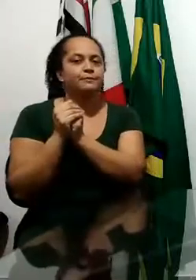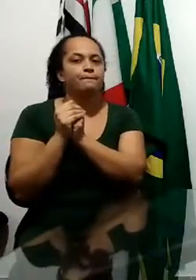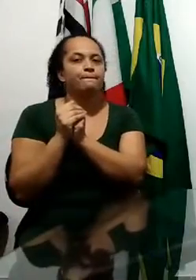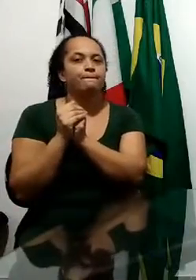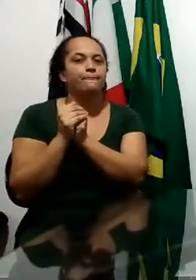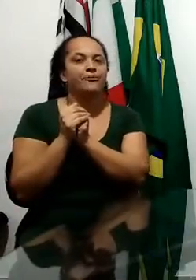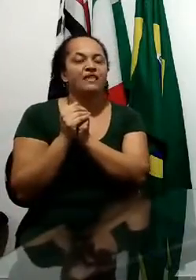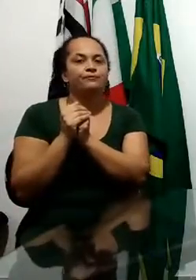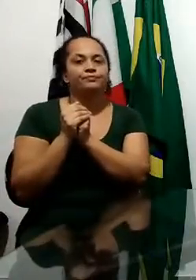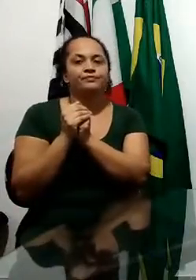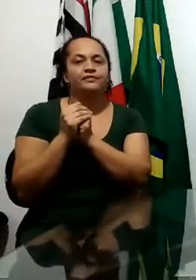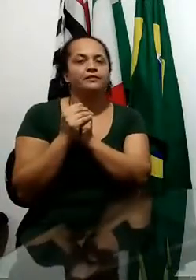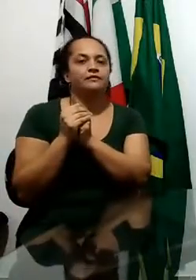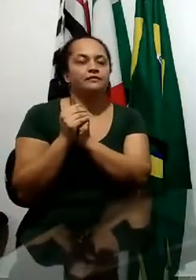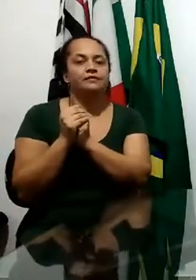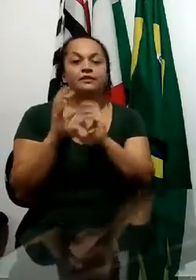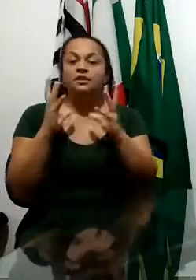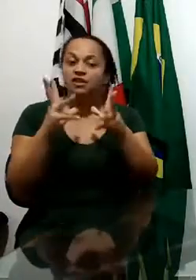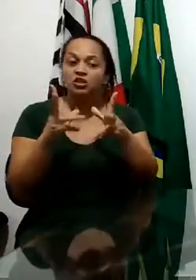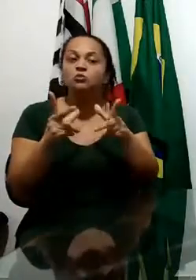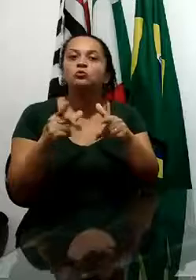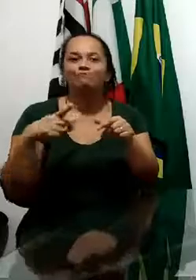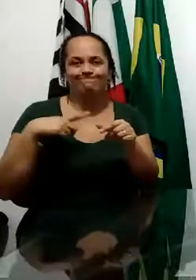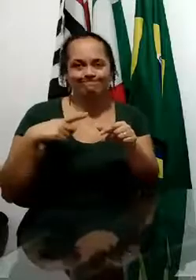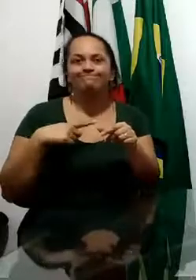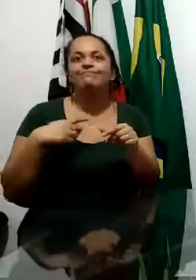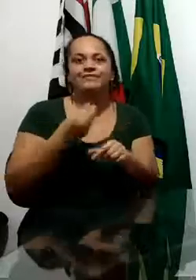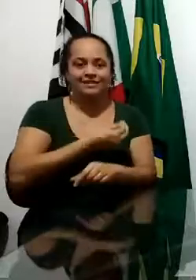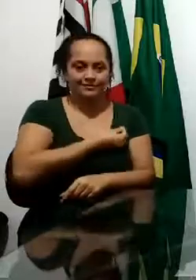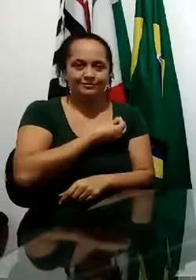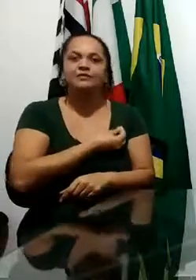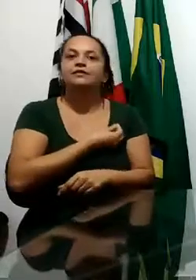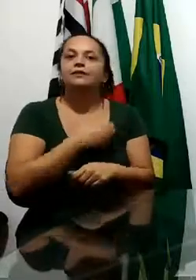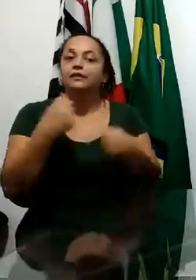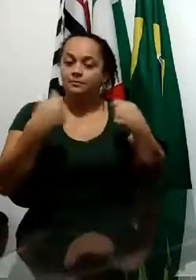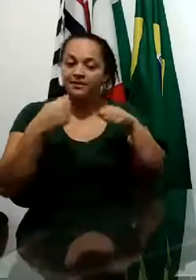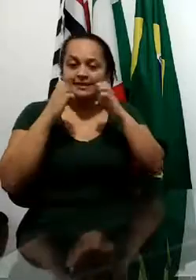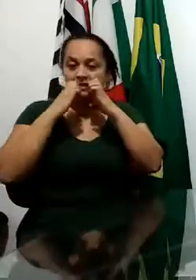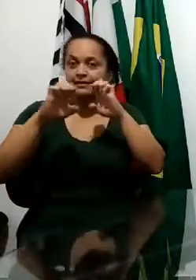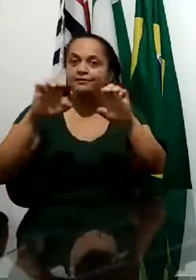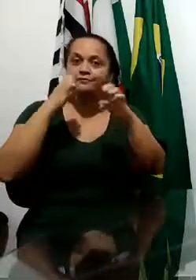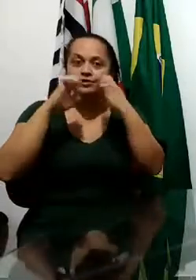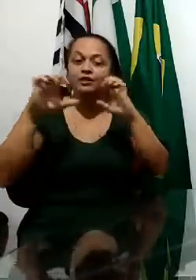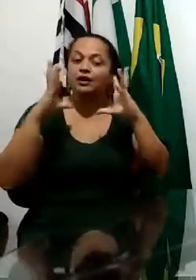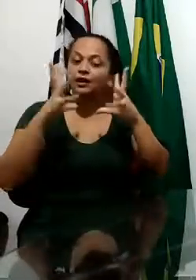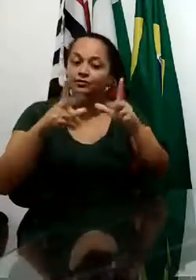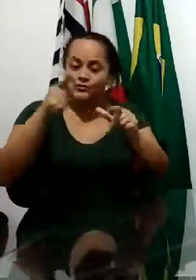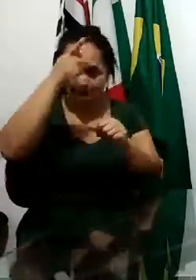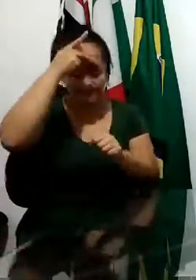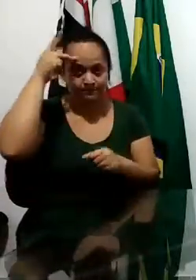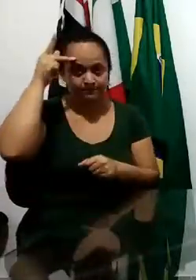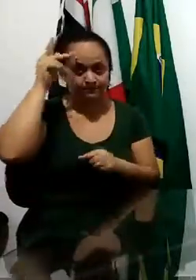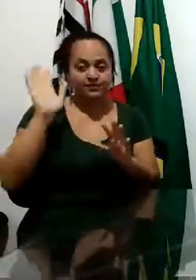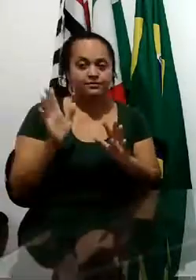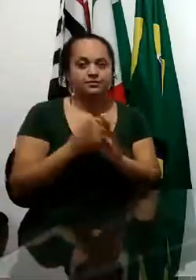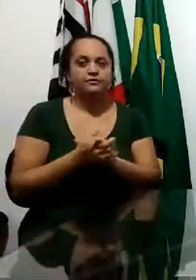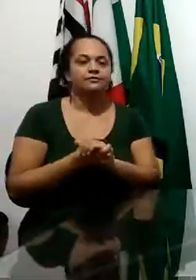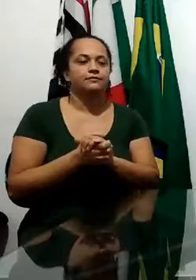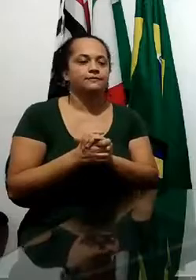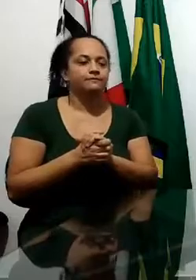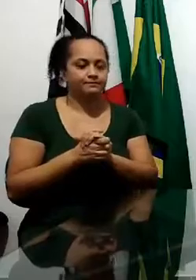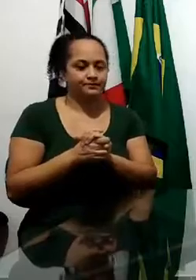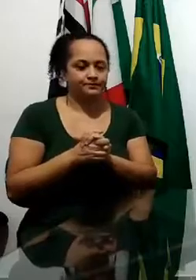desse grande desafio de pregar o evangelho a toda criatura e fazer discípulos em todas as